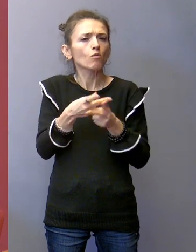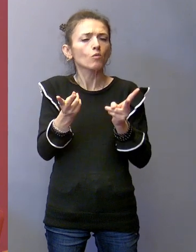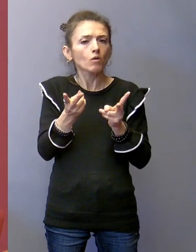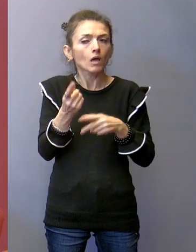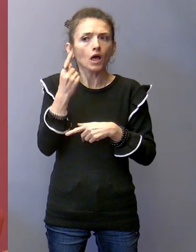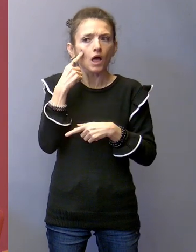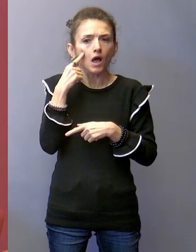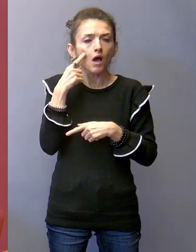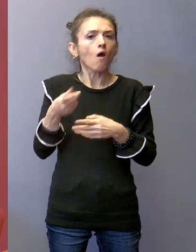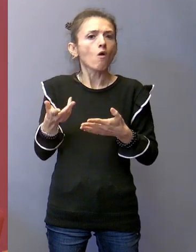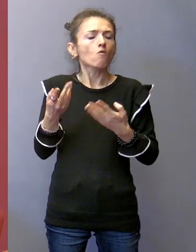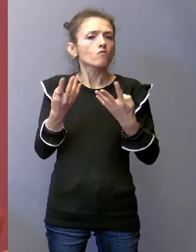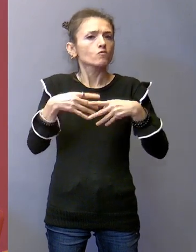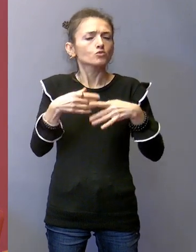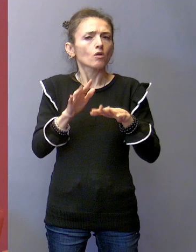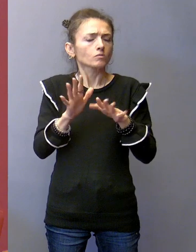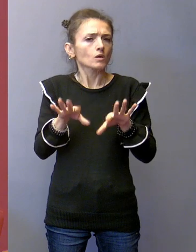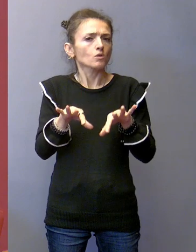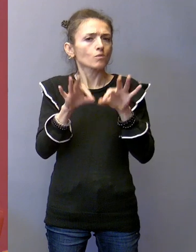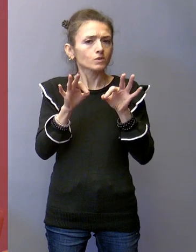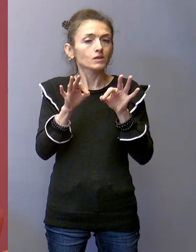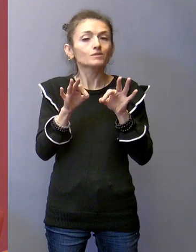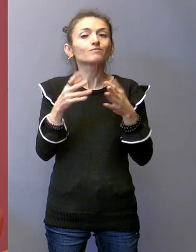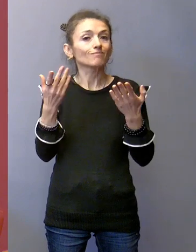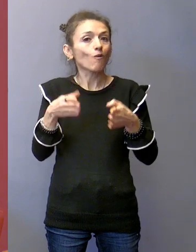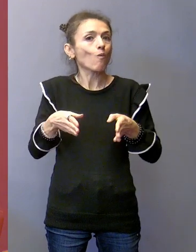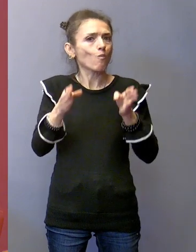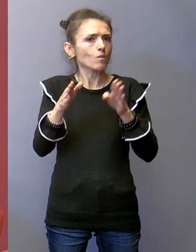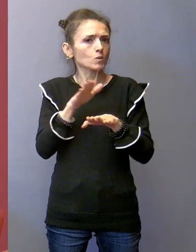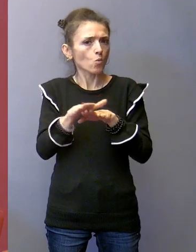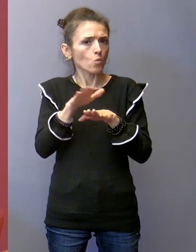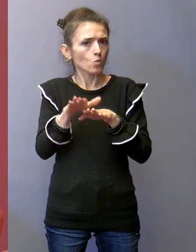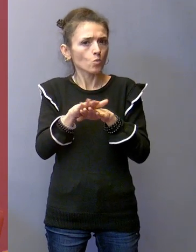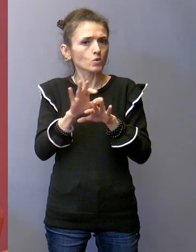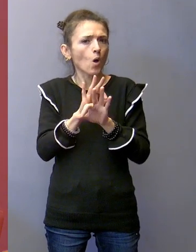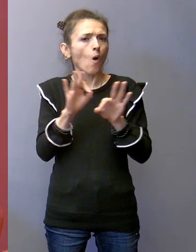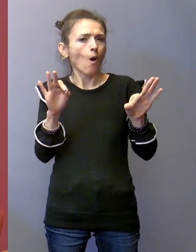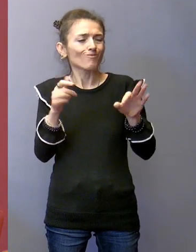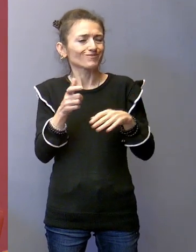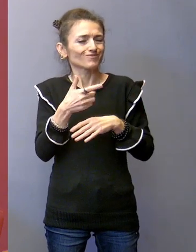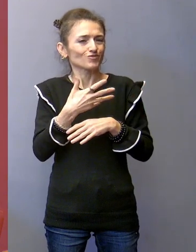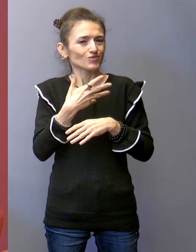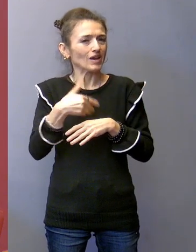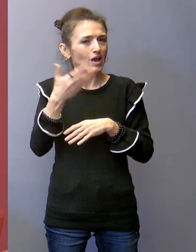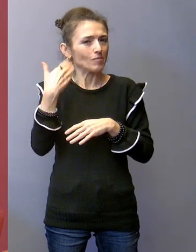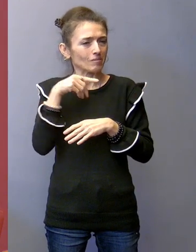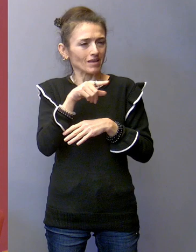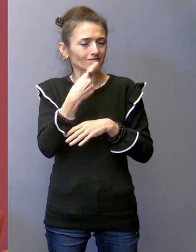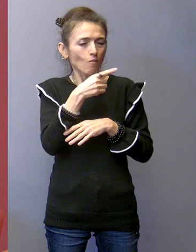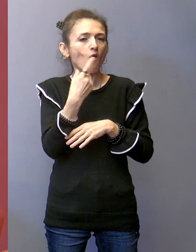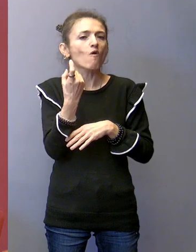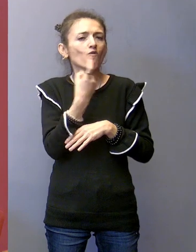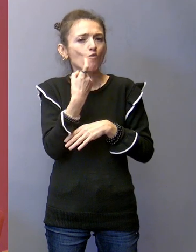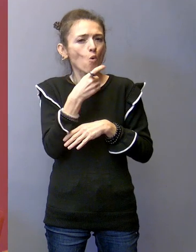rende conto che quella funzione non è più attuale L'immobile non è utilizzato perché c'è quella come dire quel vulnus di quello di quella di quel vincolo